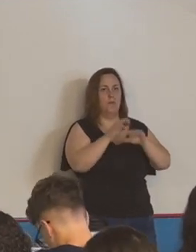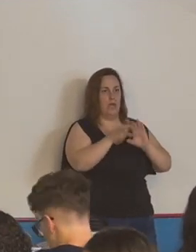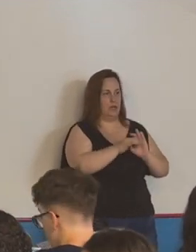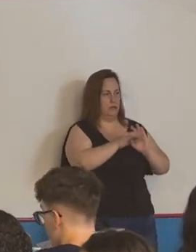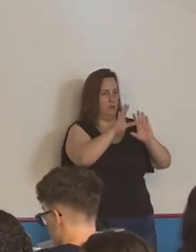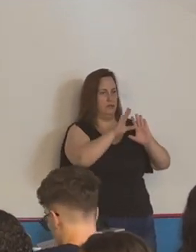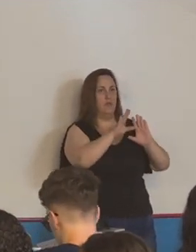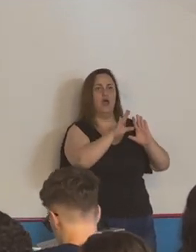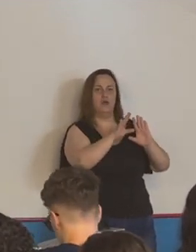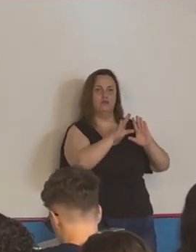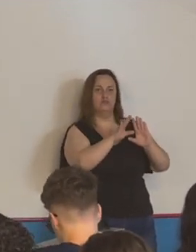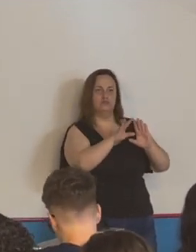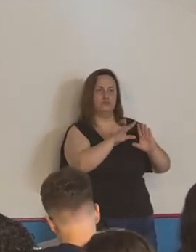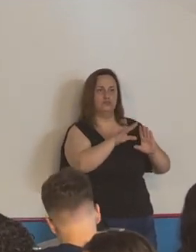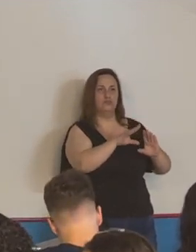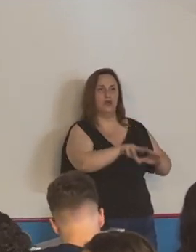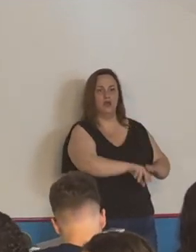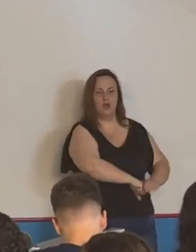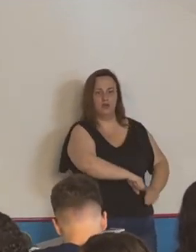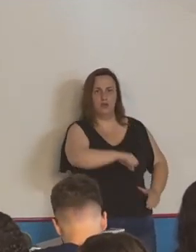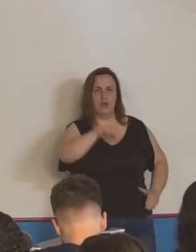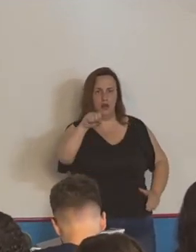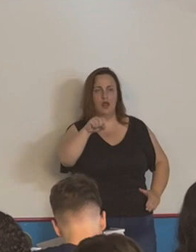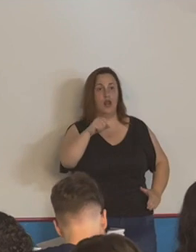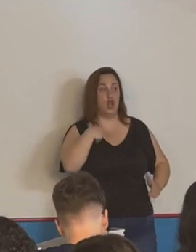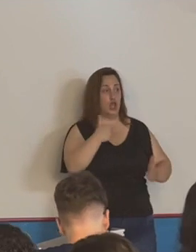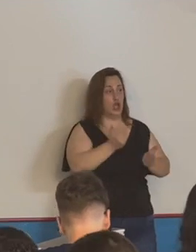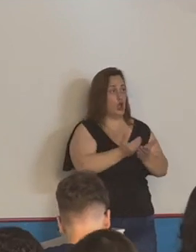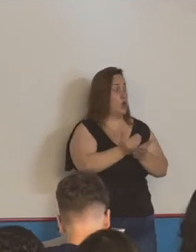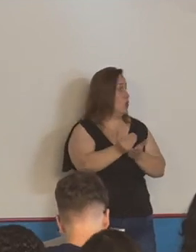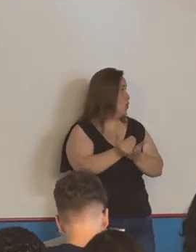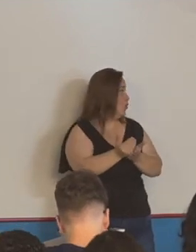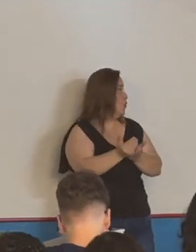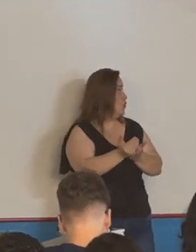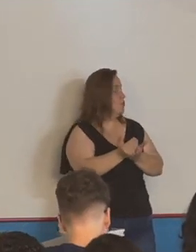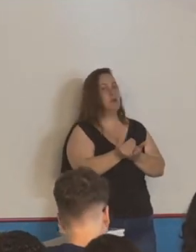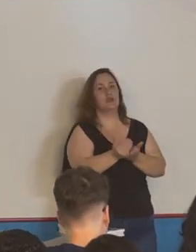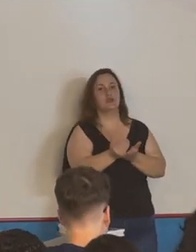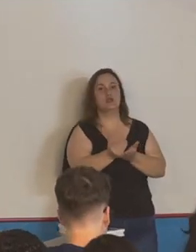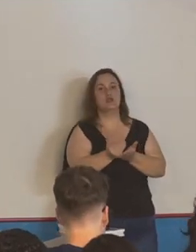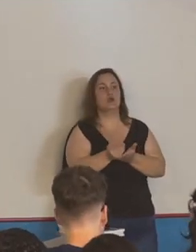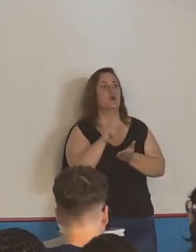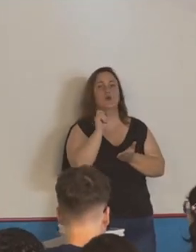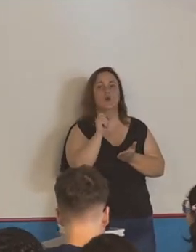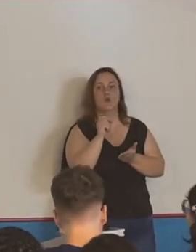quando o Brasil da República se iniciou, foi encomendado